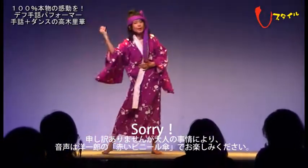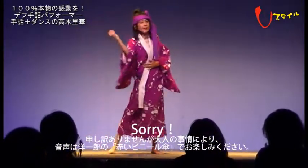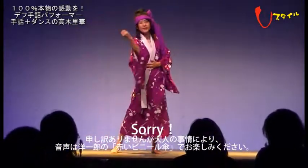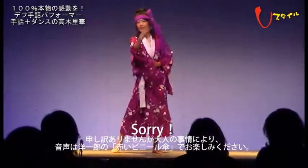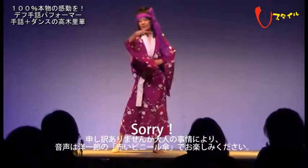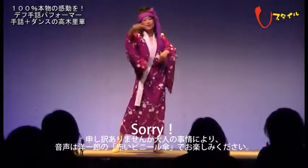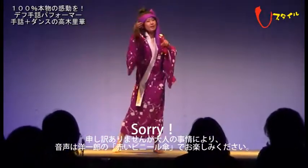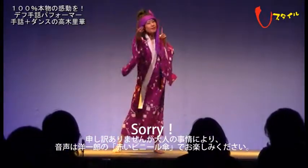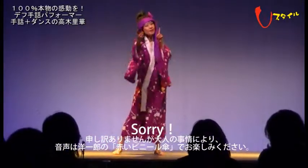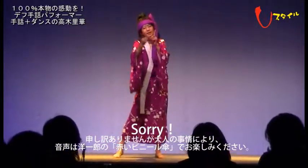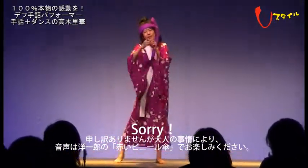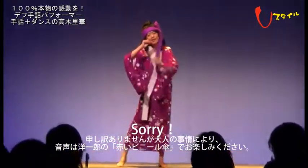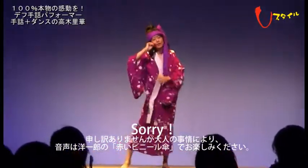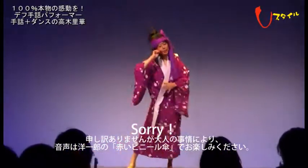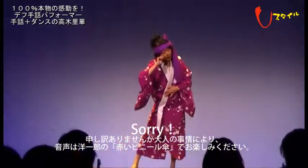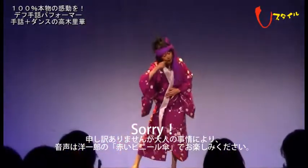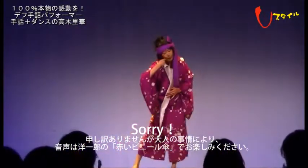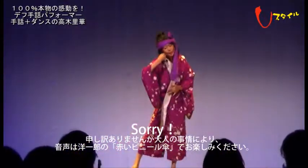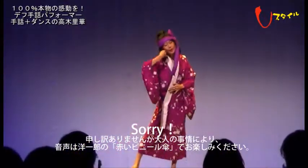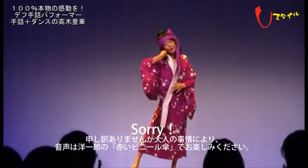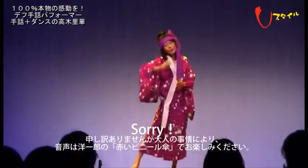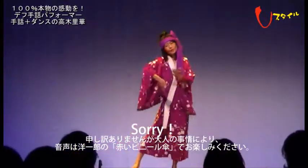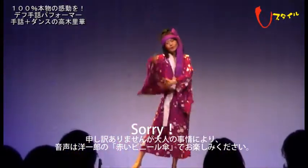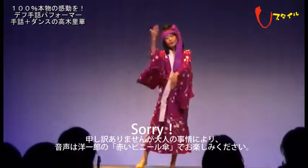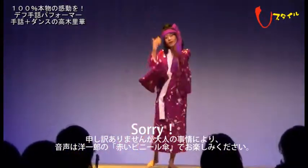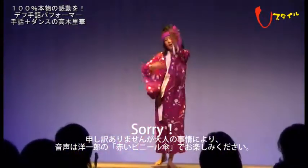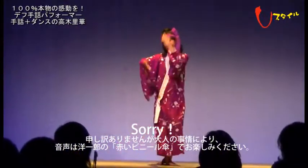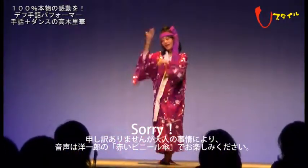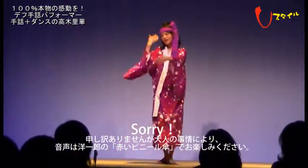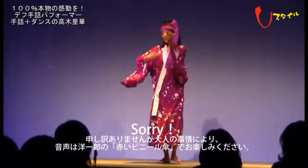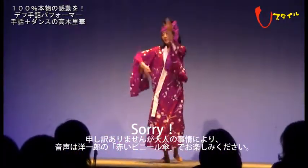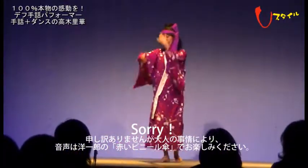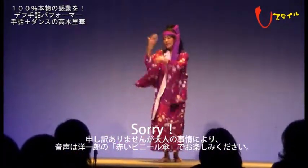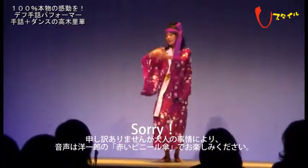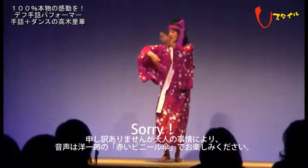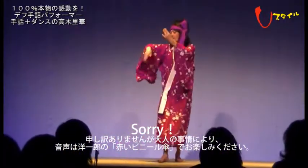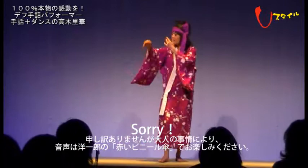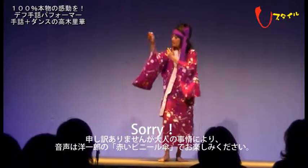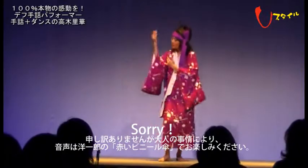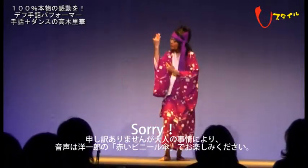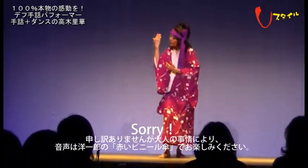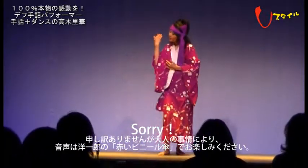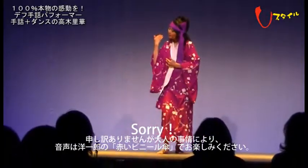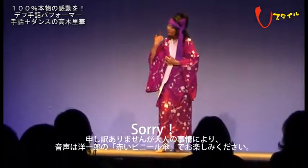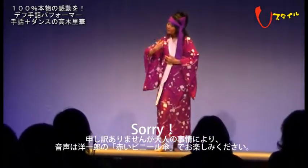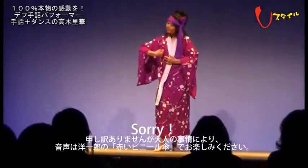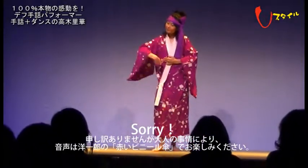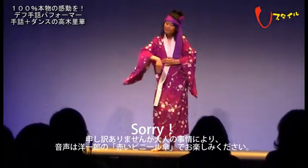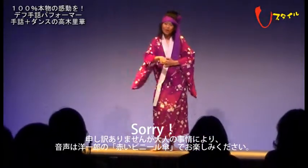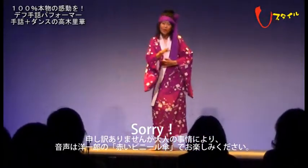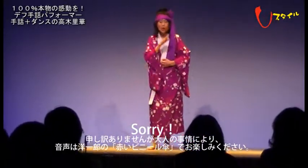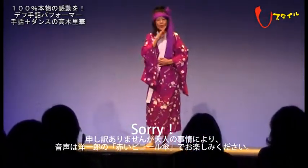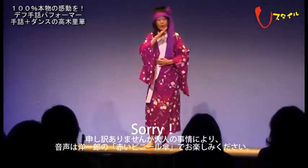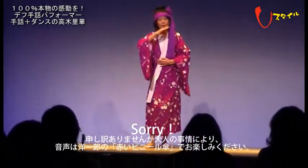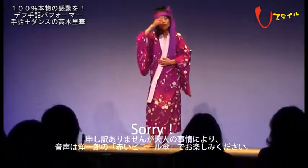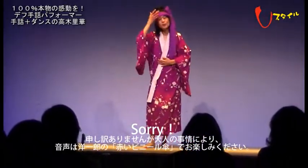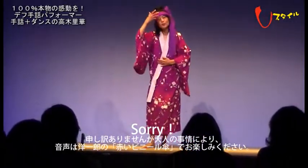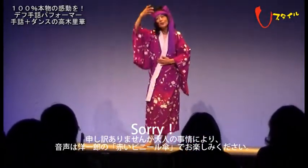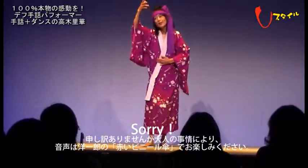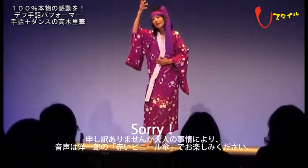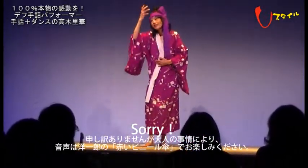消すことができないまま待ってい